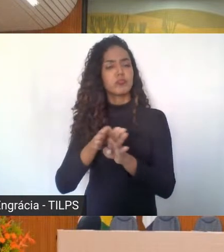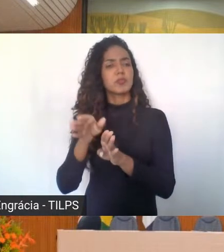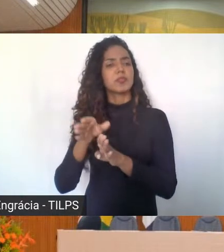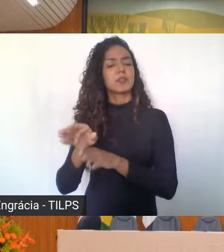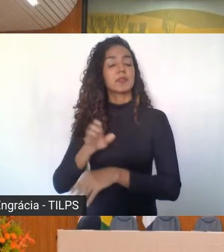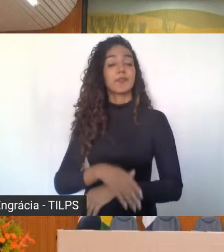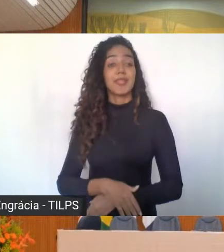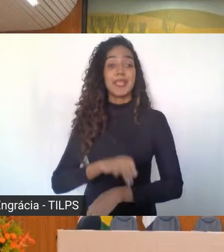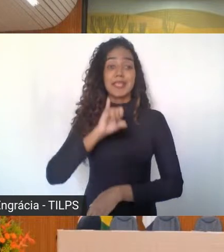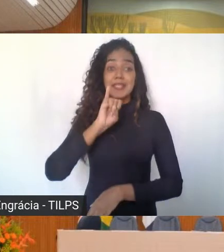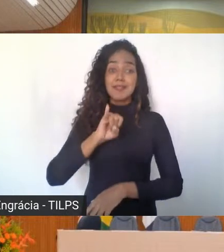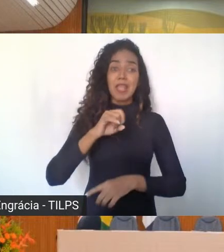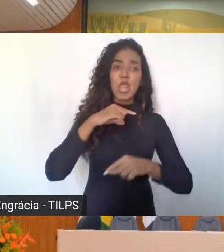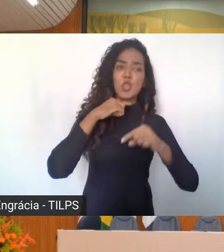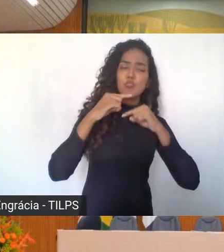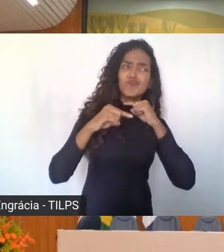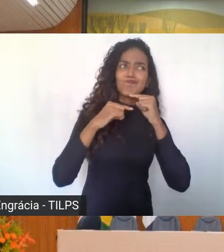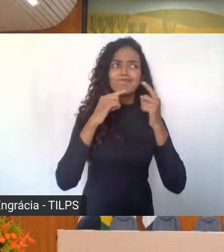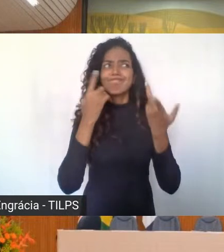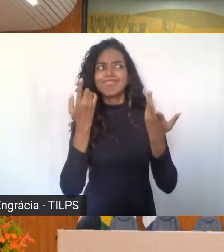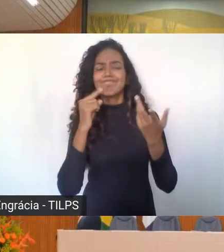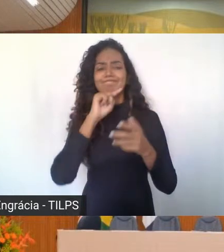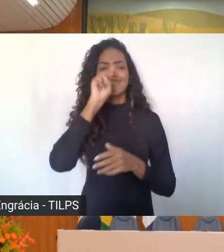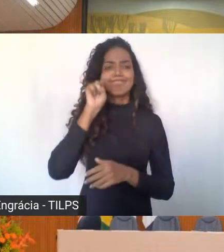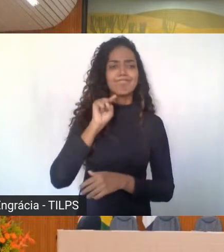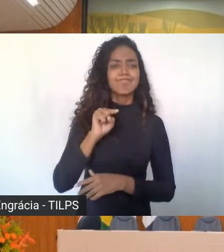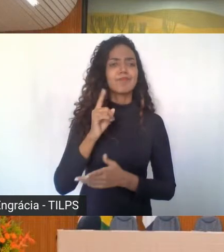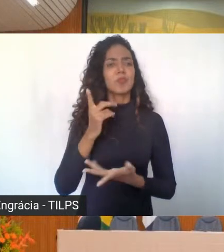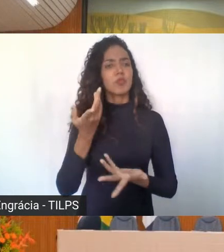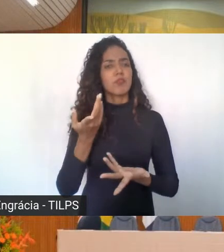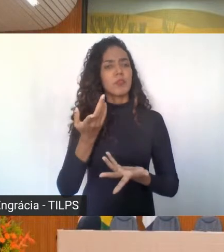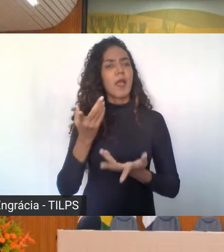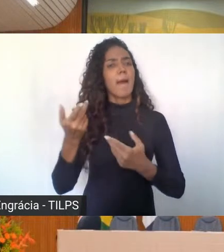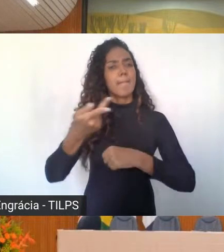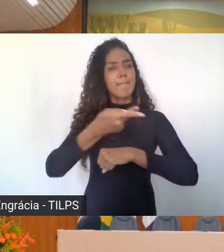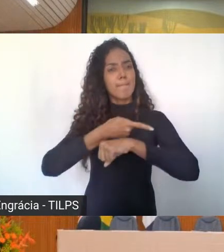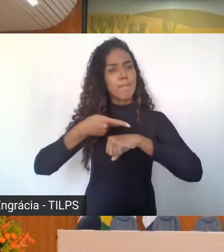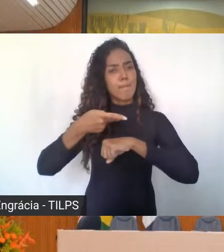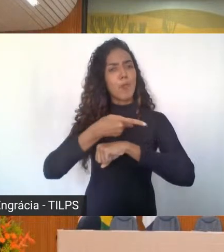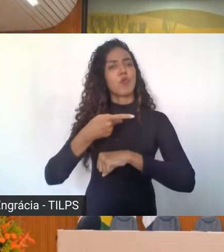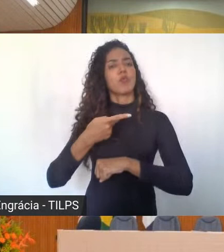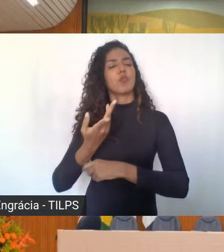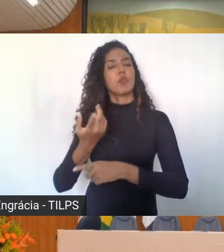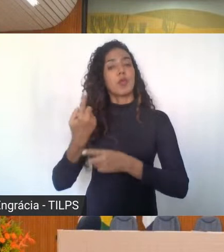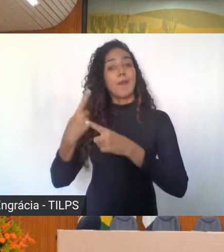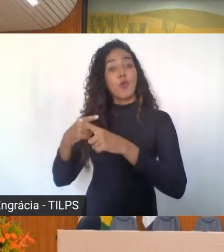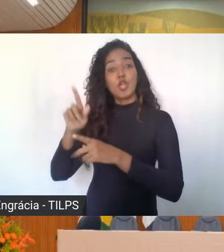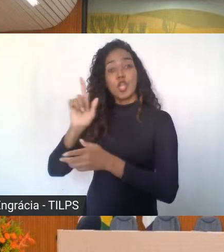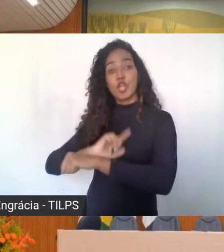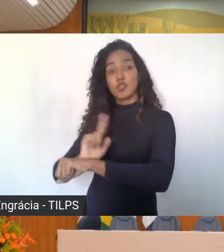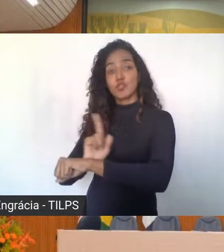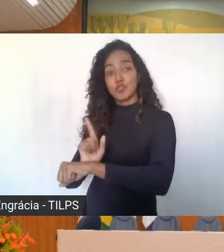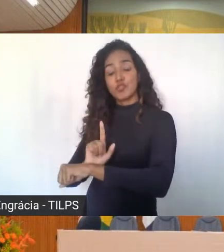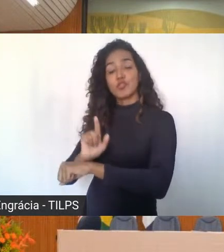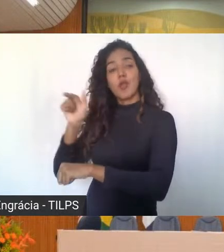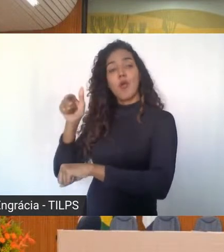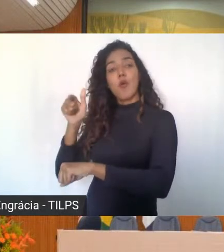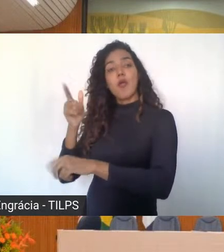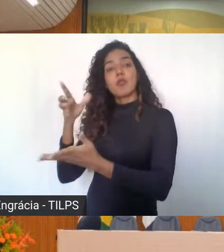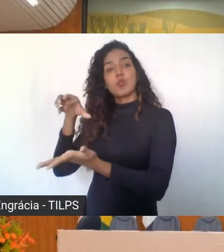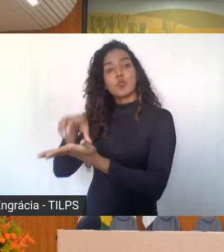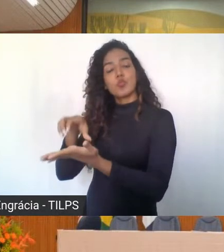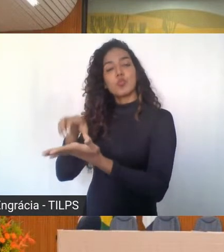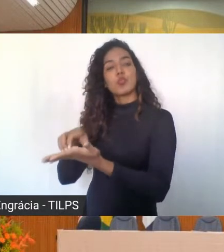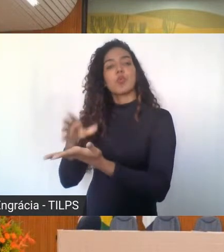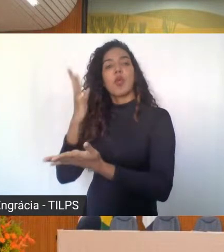permanecerem com alguma dúvida, procurem-nos, pois toda a gestão da UABJ, da UFRPE, estará sempre à disposição